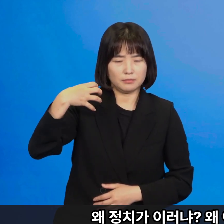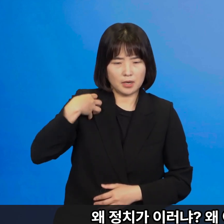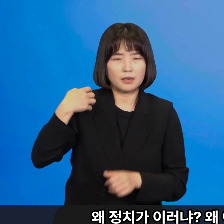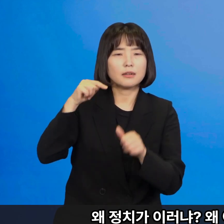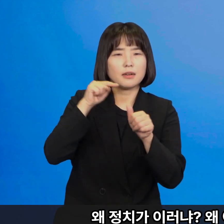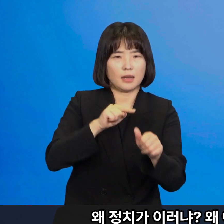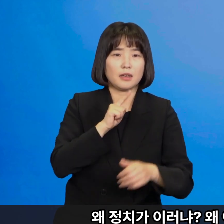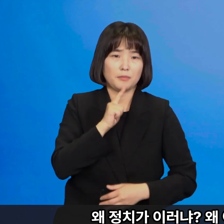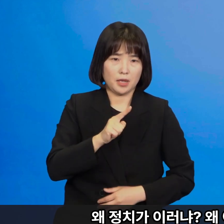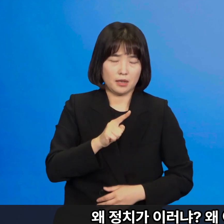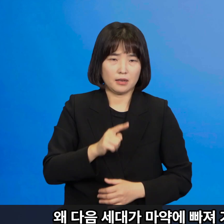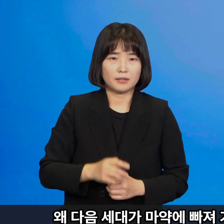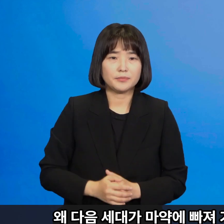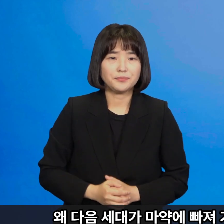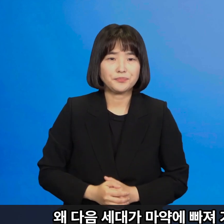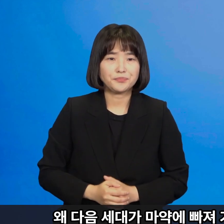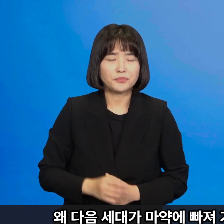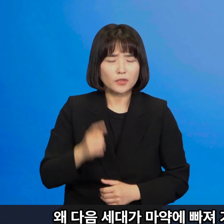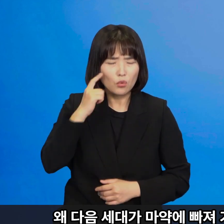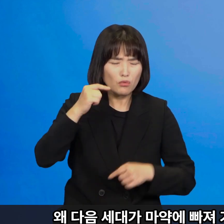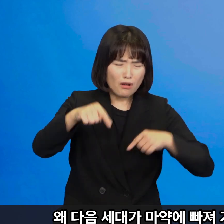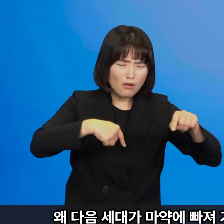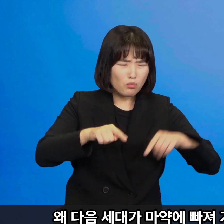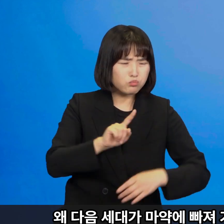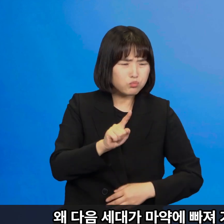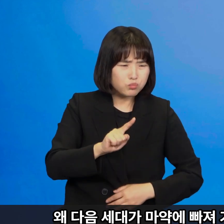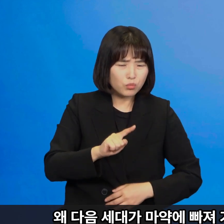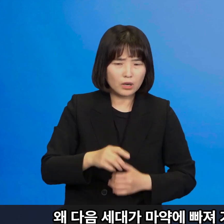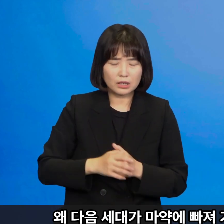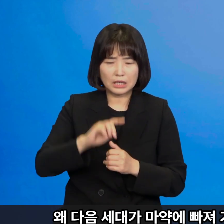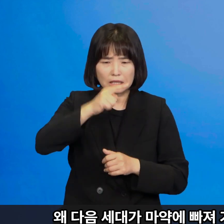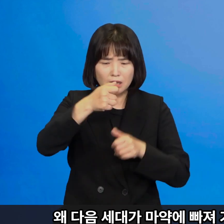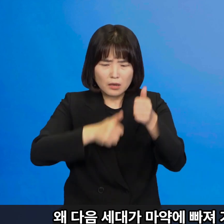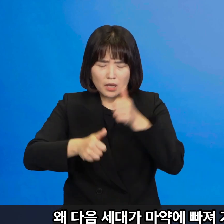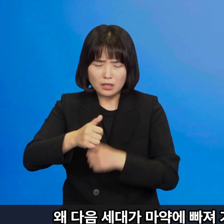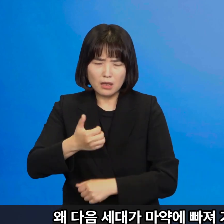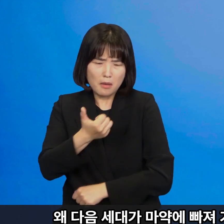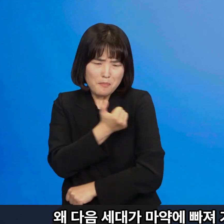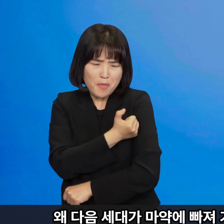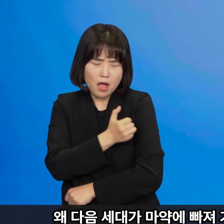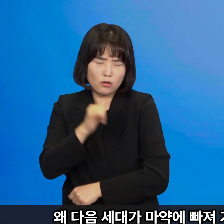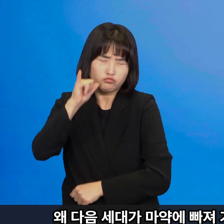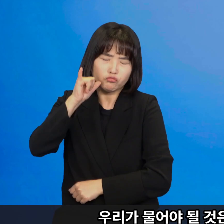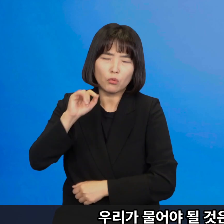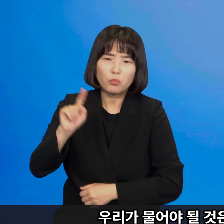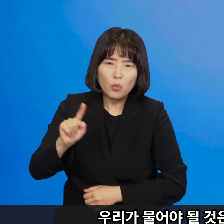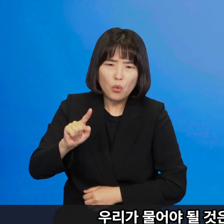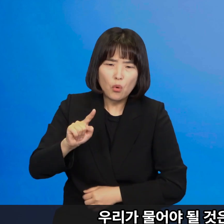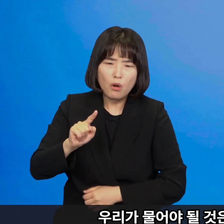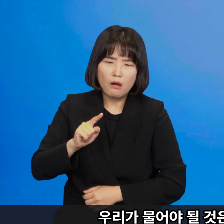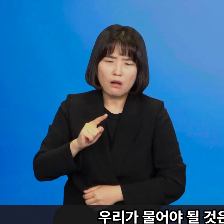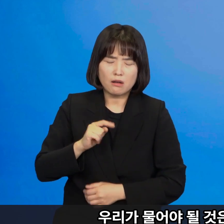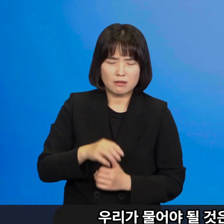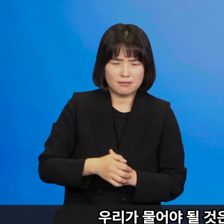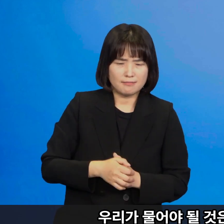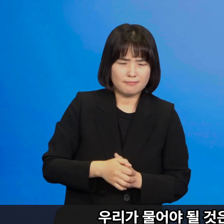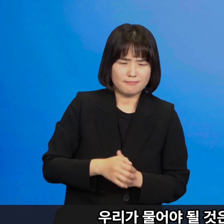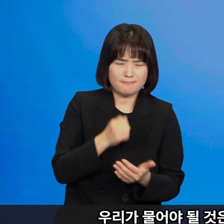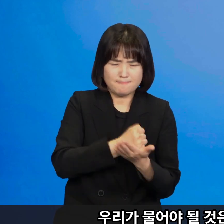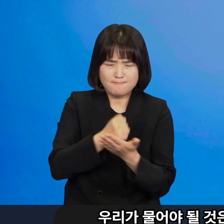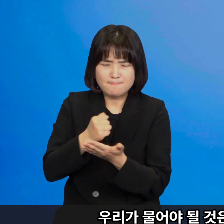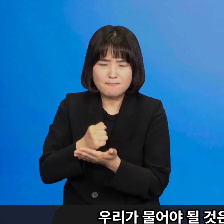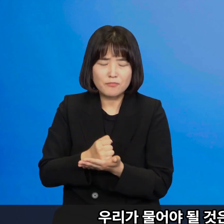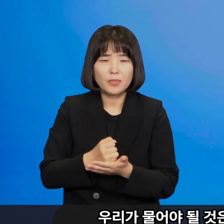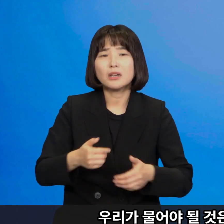이런 악법이 세워졌느냐? 왜 다음 세대가 마약에 빠져가느냐? 말해봤자 소용없습니다. 우리가 물어야 될 것은